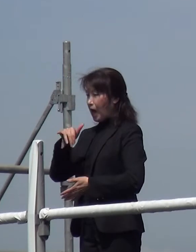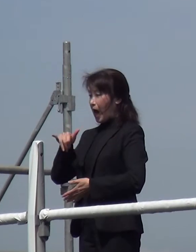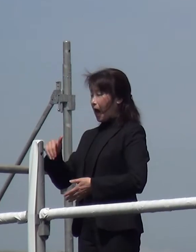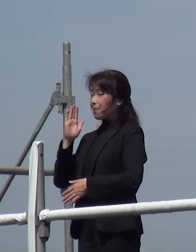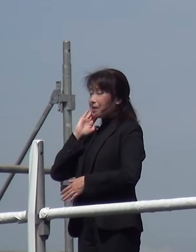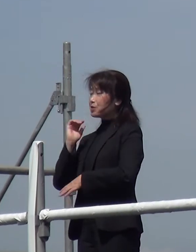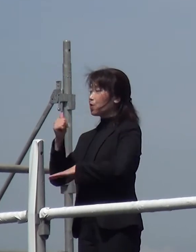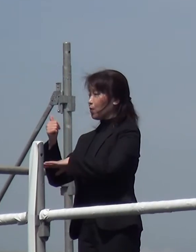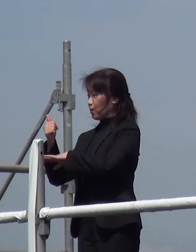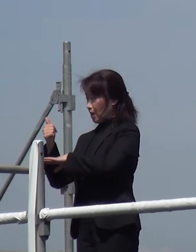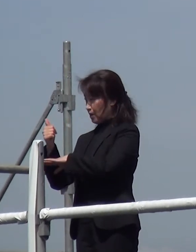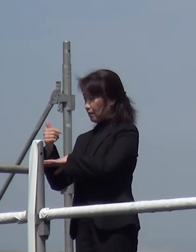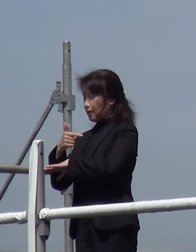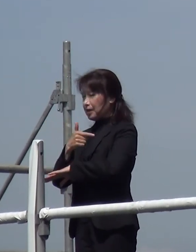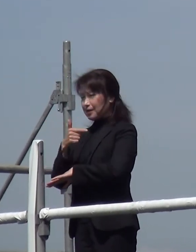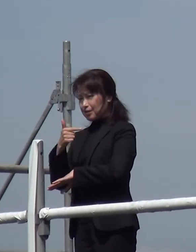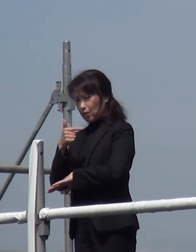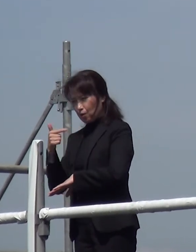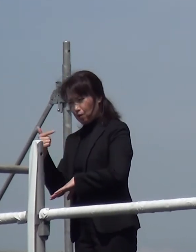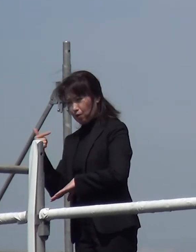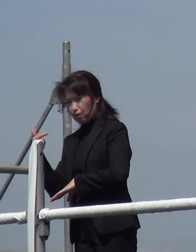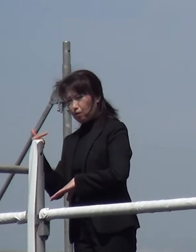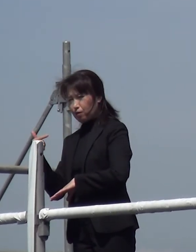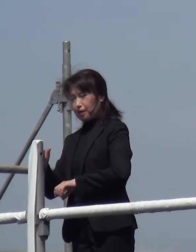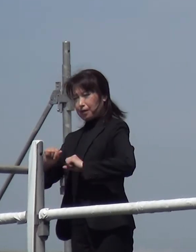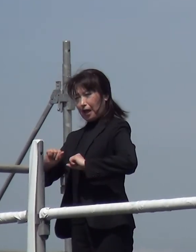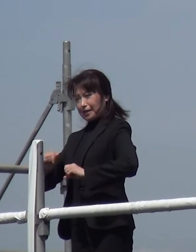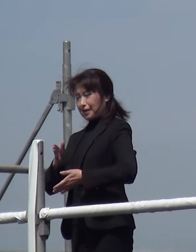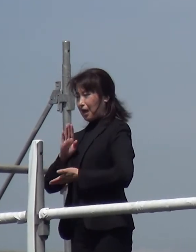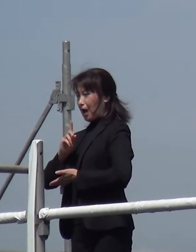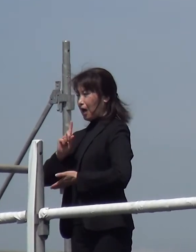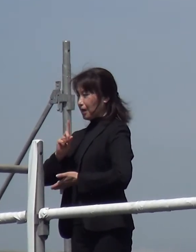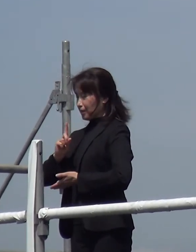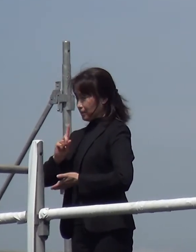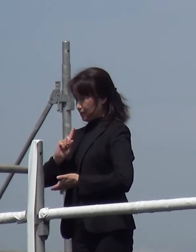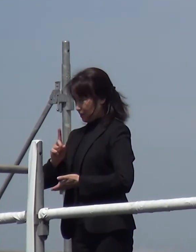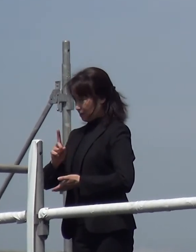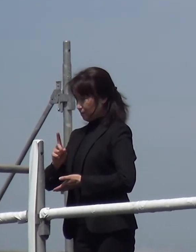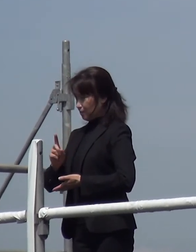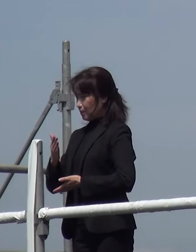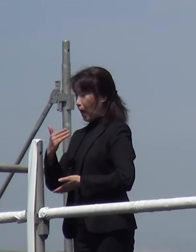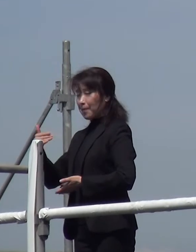相がですね、非常に元気に喋ったあの